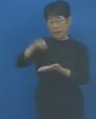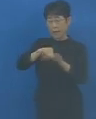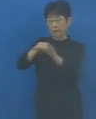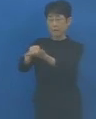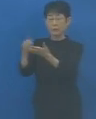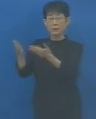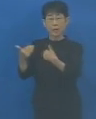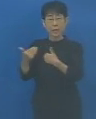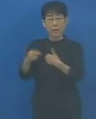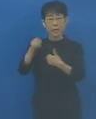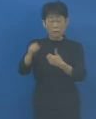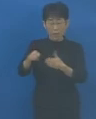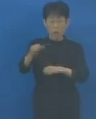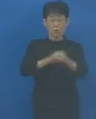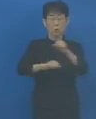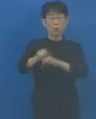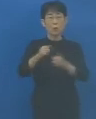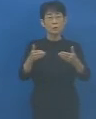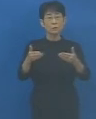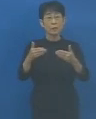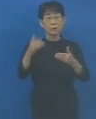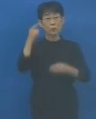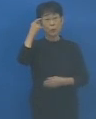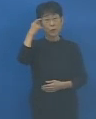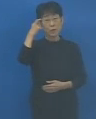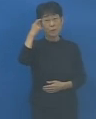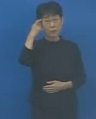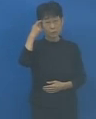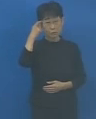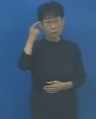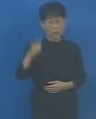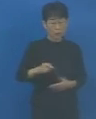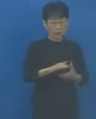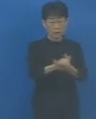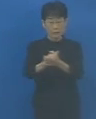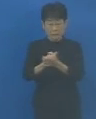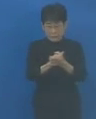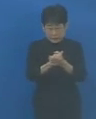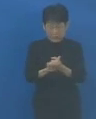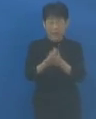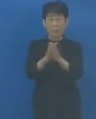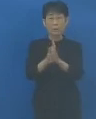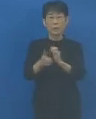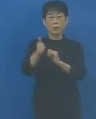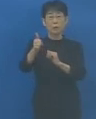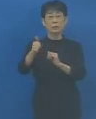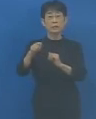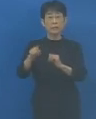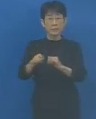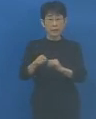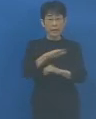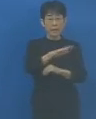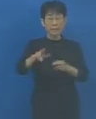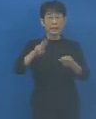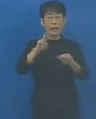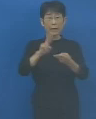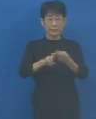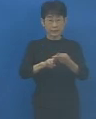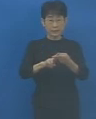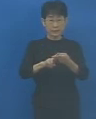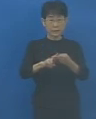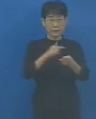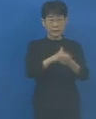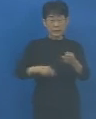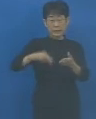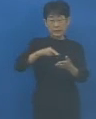動しなければならないだろうと。でそういう仲間の知事たちが平井出るべしというふうにおっしゃっ